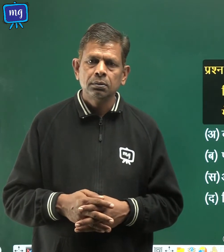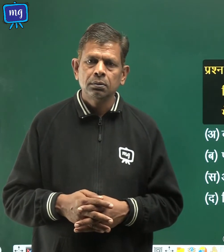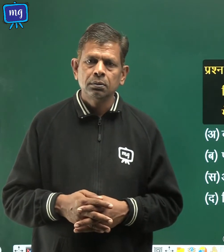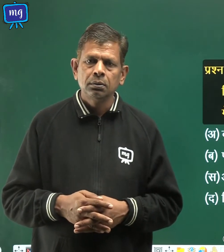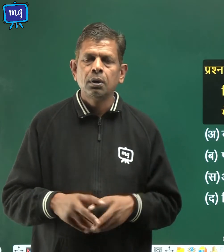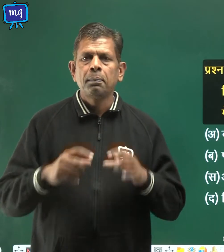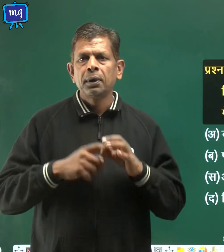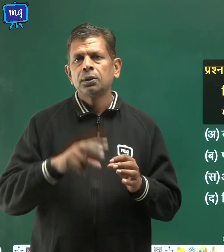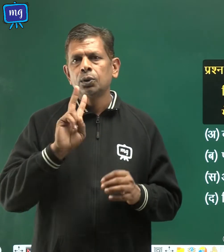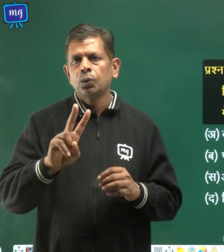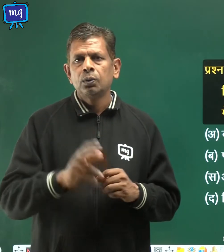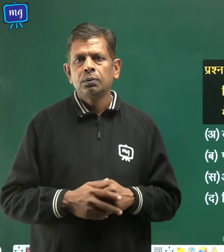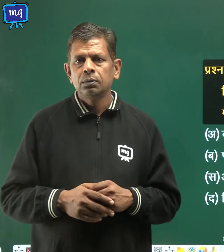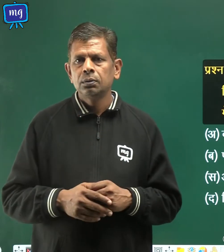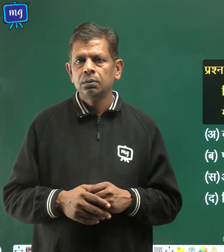प्रश्न 2,